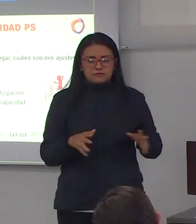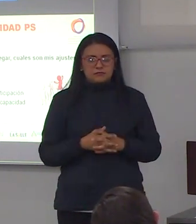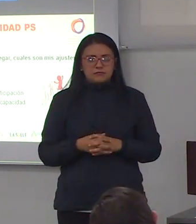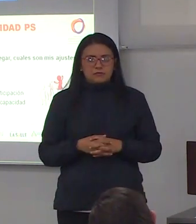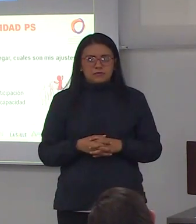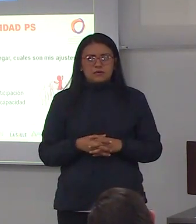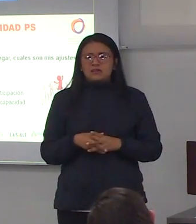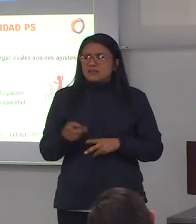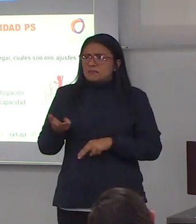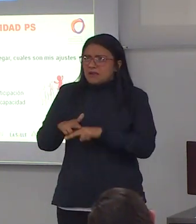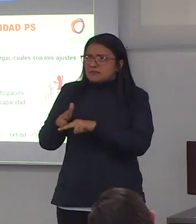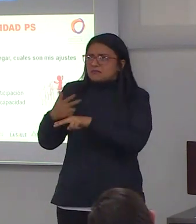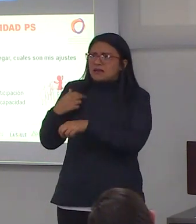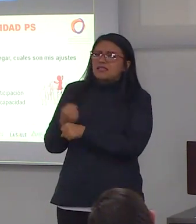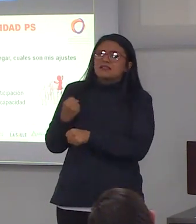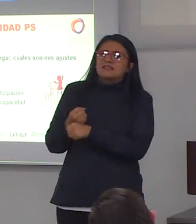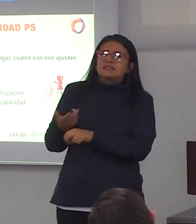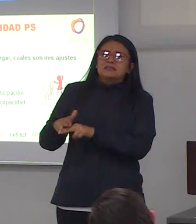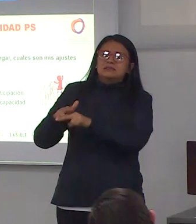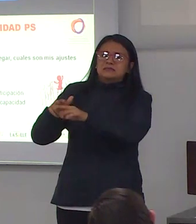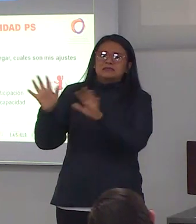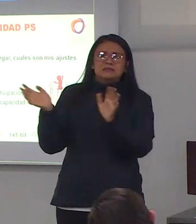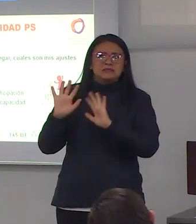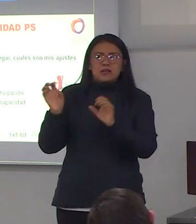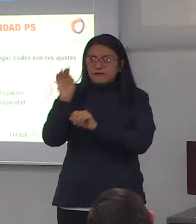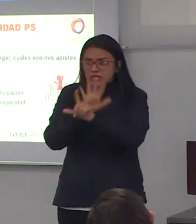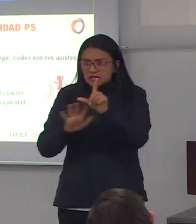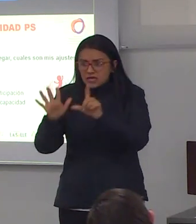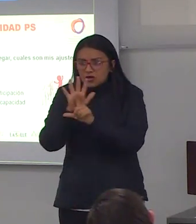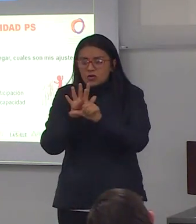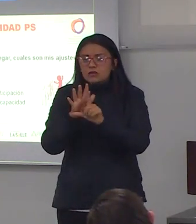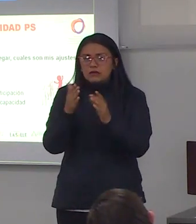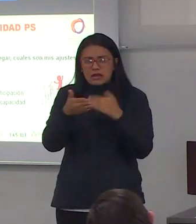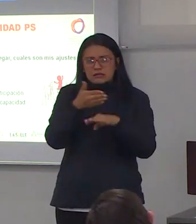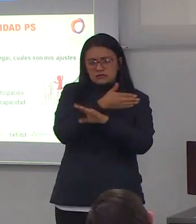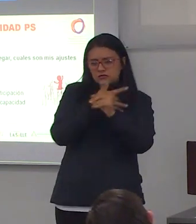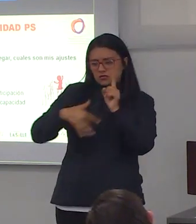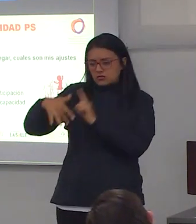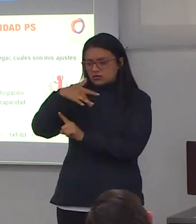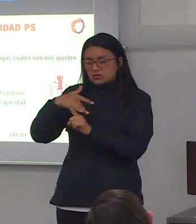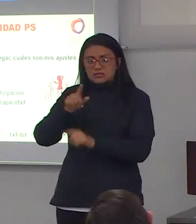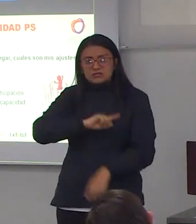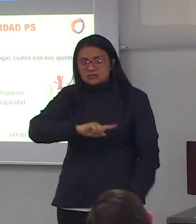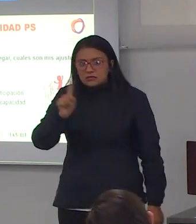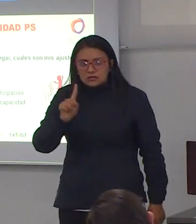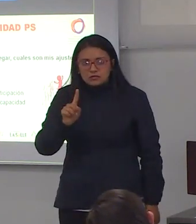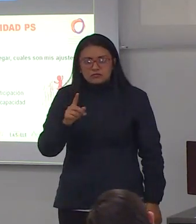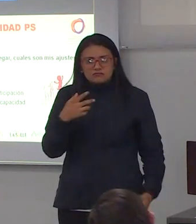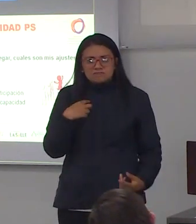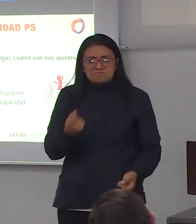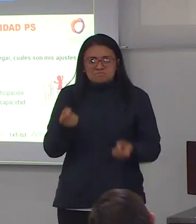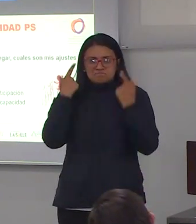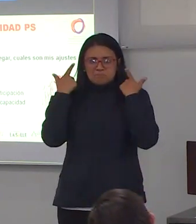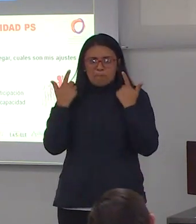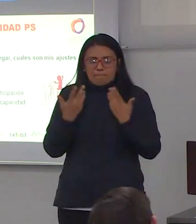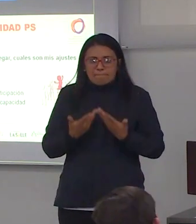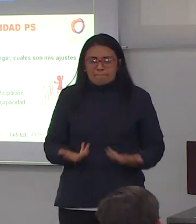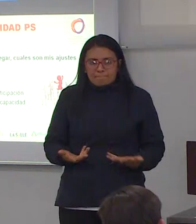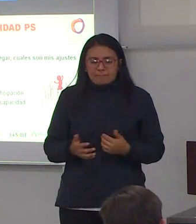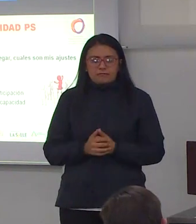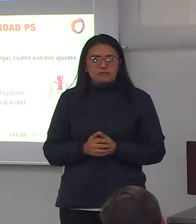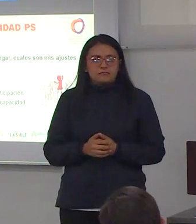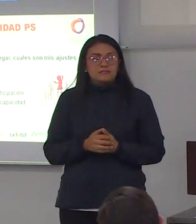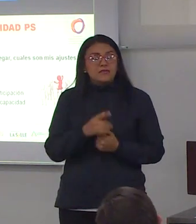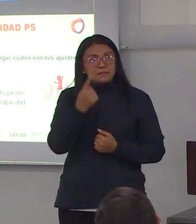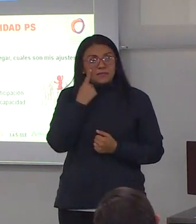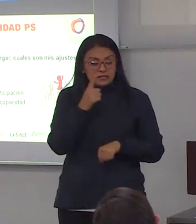no me carguen con tantos trabajos si me mandan un vídeo deben el contexto y si no tampoco lo voy a entender mire